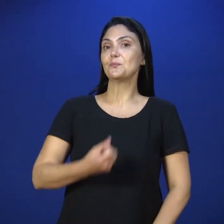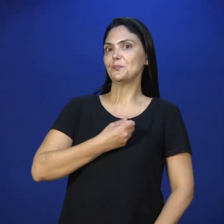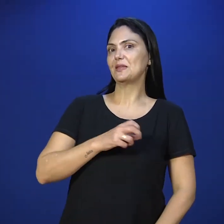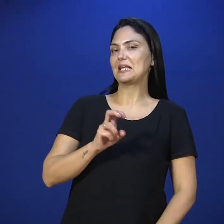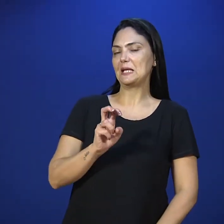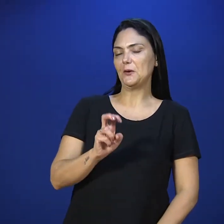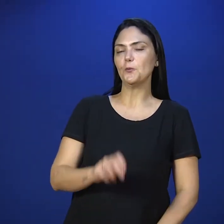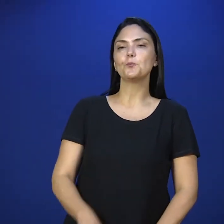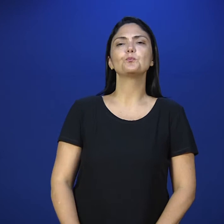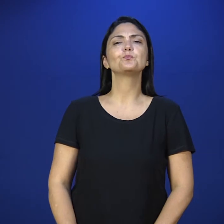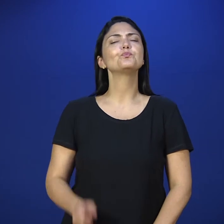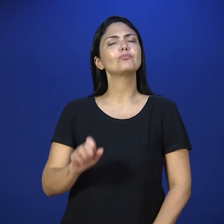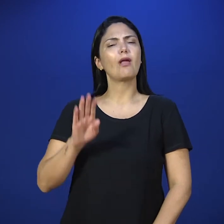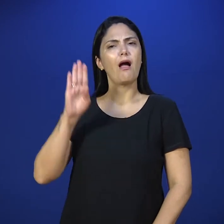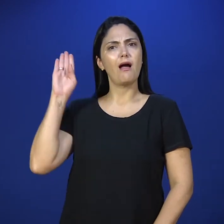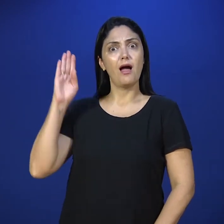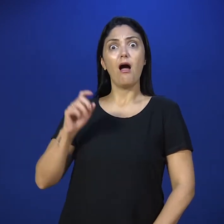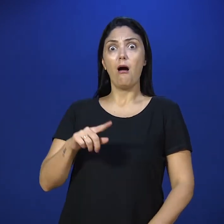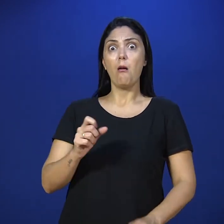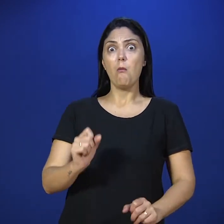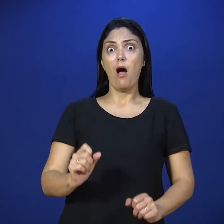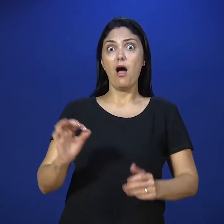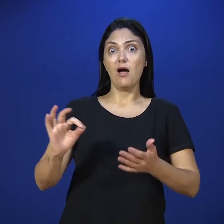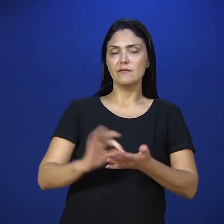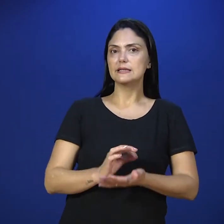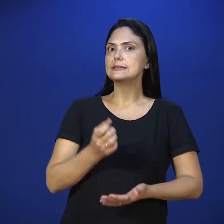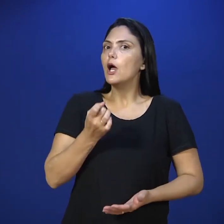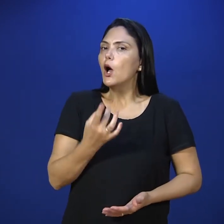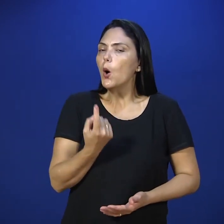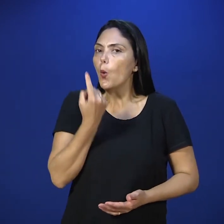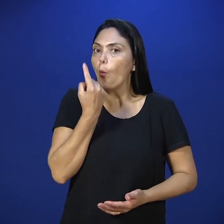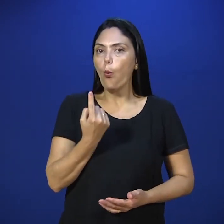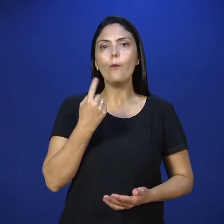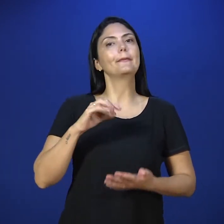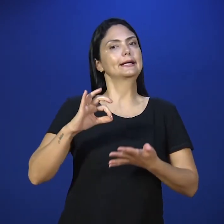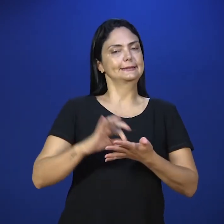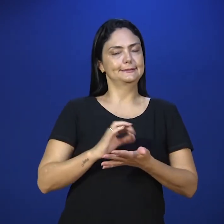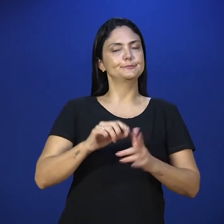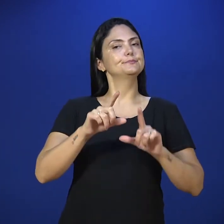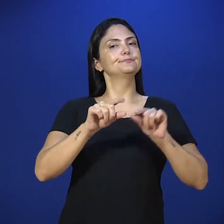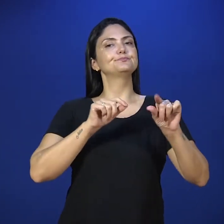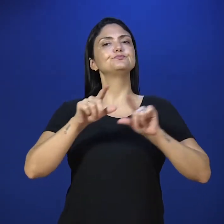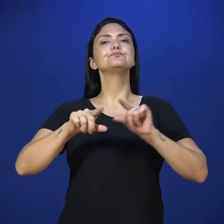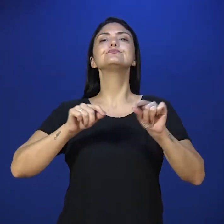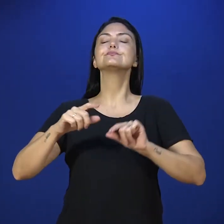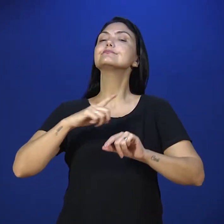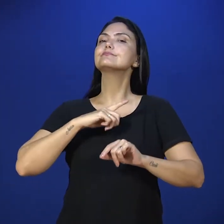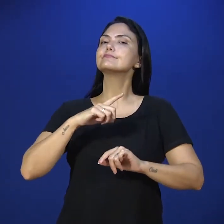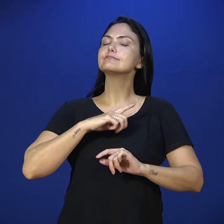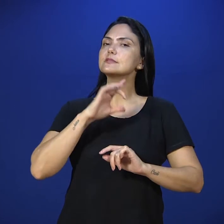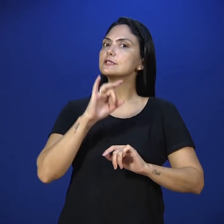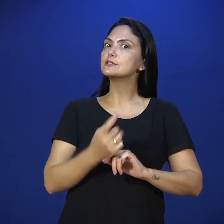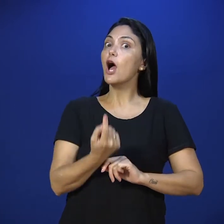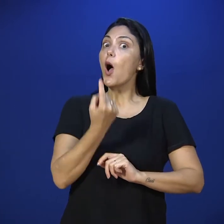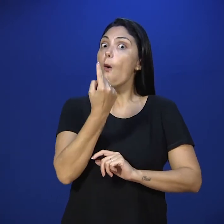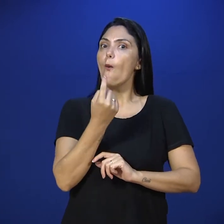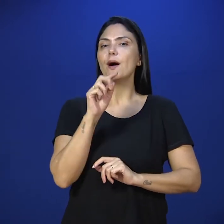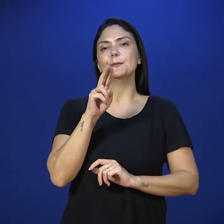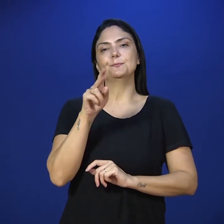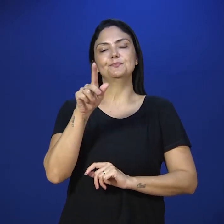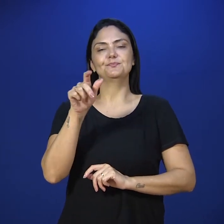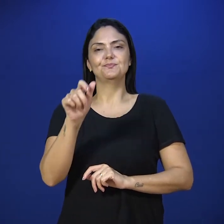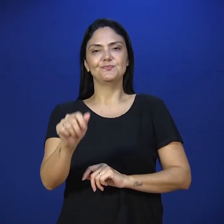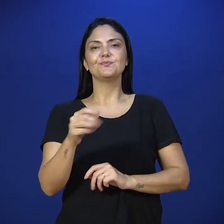5. O candidato só poderá efetuar uma inscrição neste processo seletivo e concorre apenas a uma